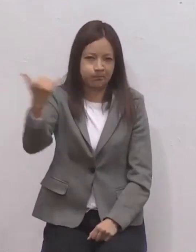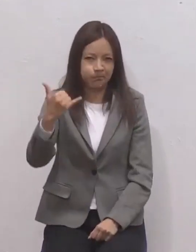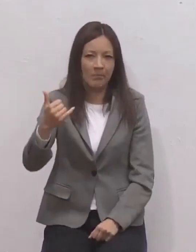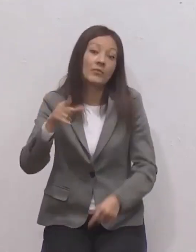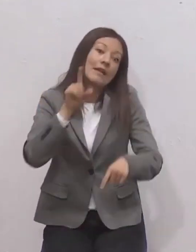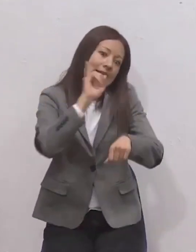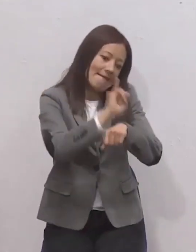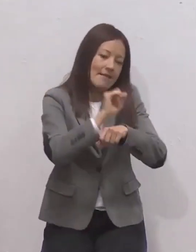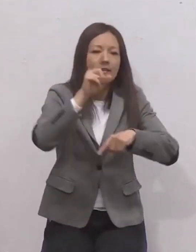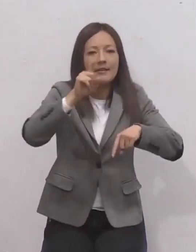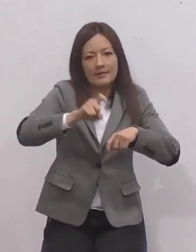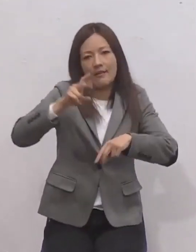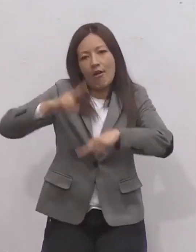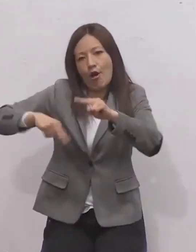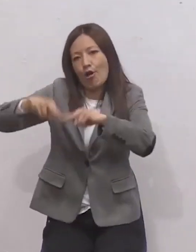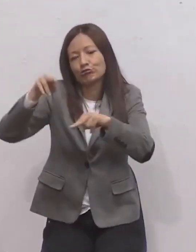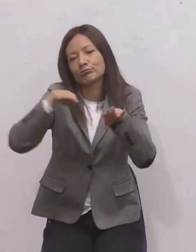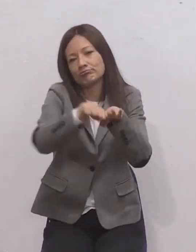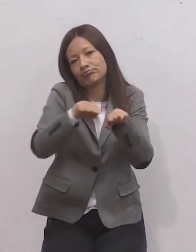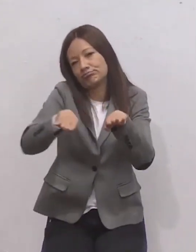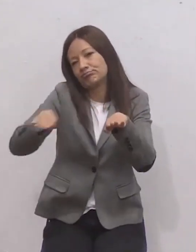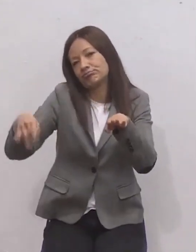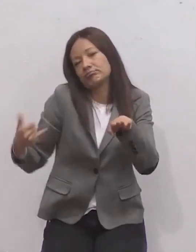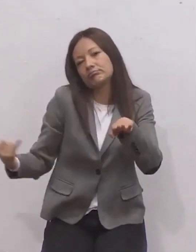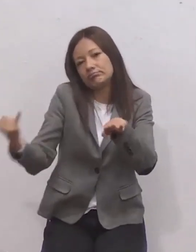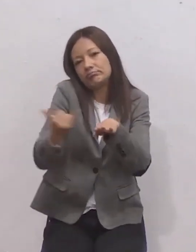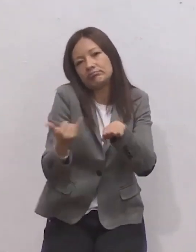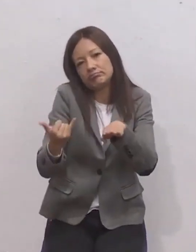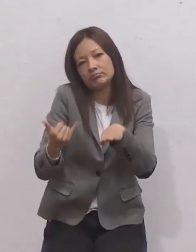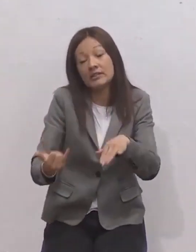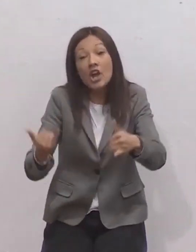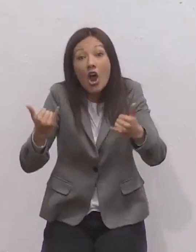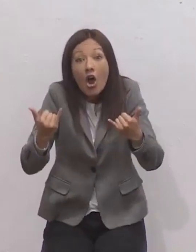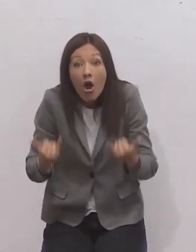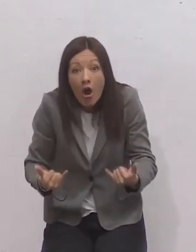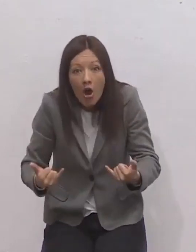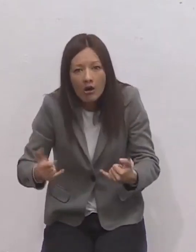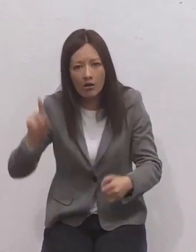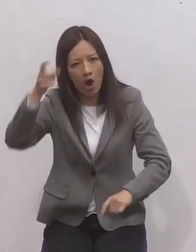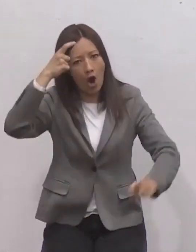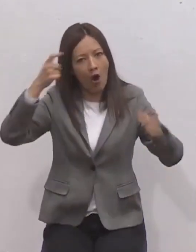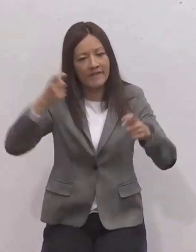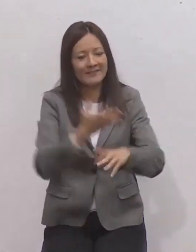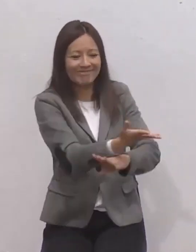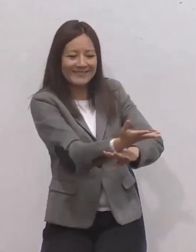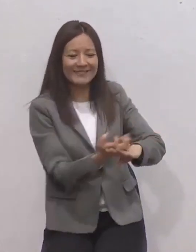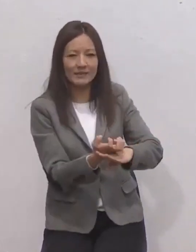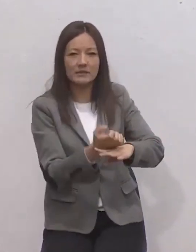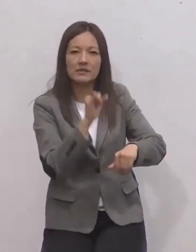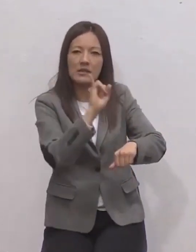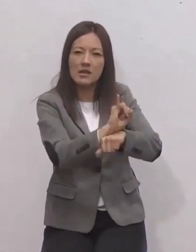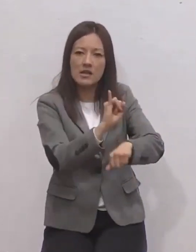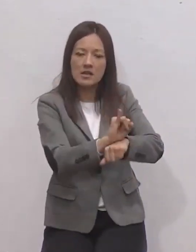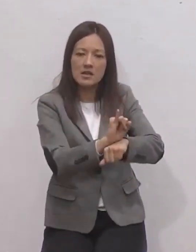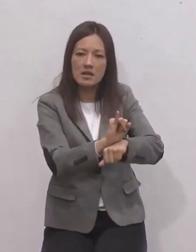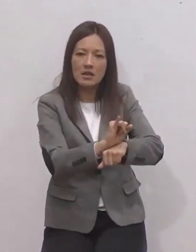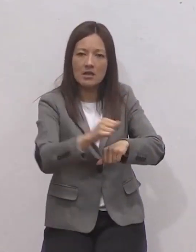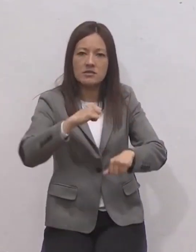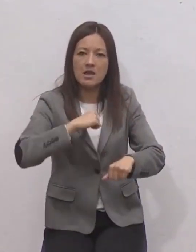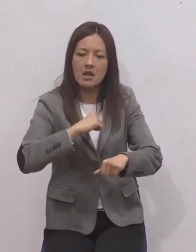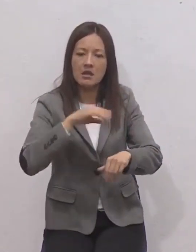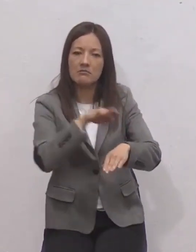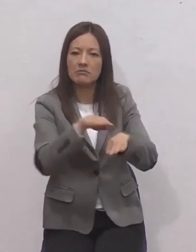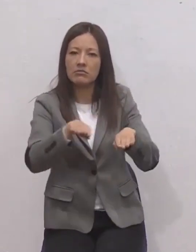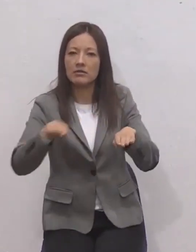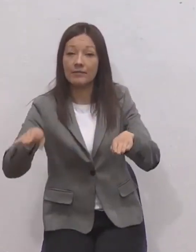el tiempo. Pues entonces las iglesias tienen parqueadero. Y hoy en día el Estado exige que las iglesias, sepan, llegará el